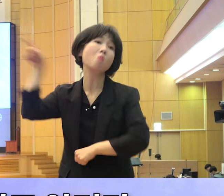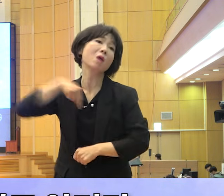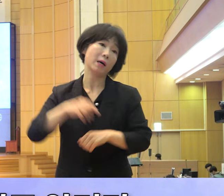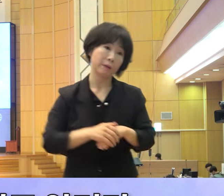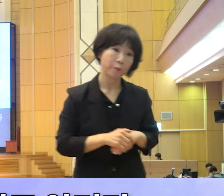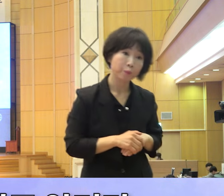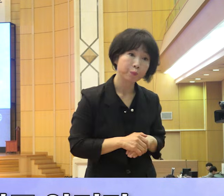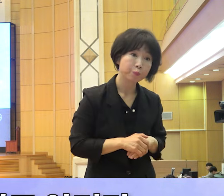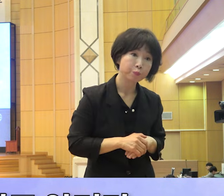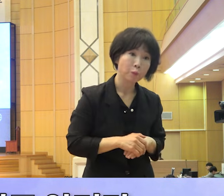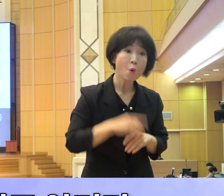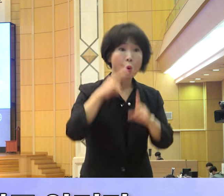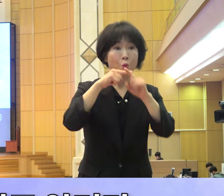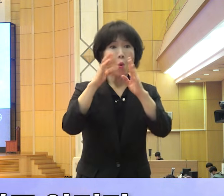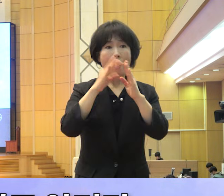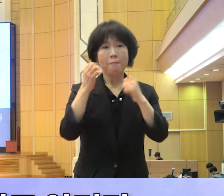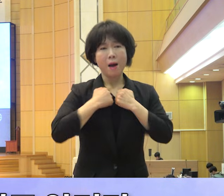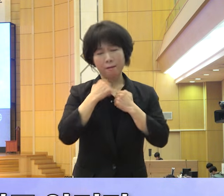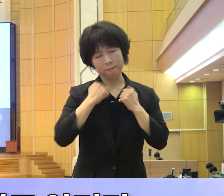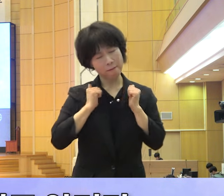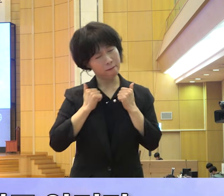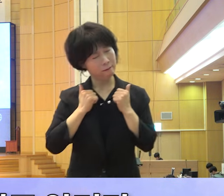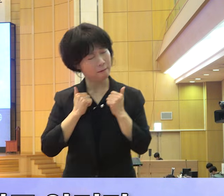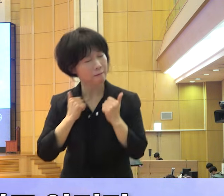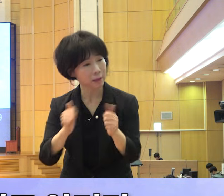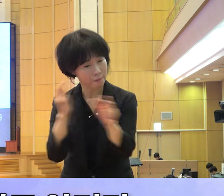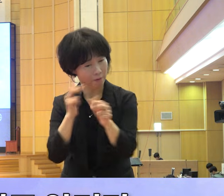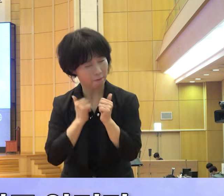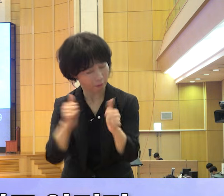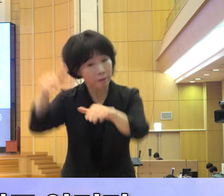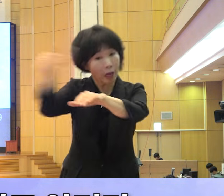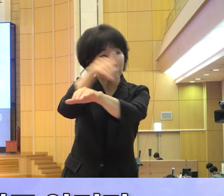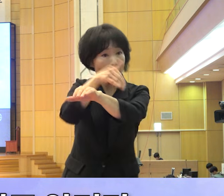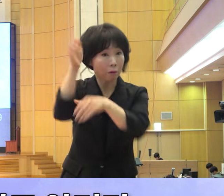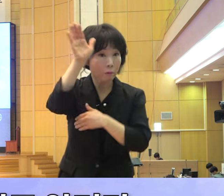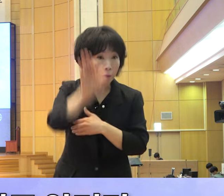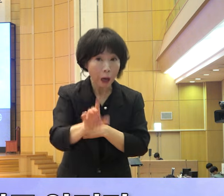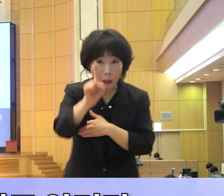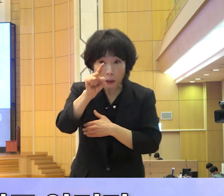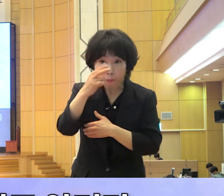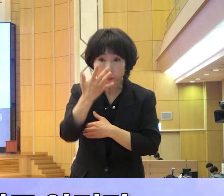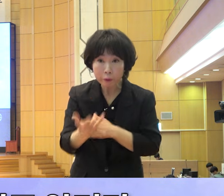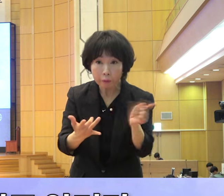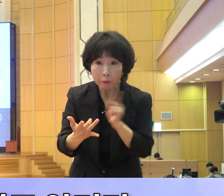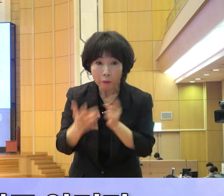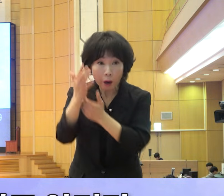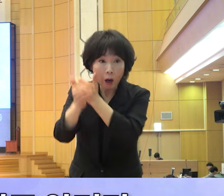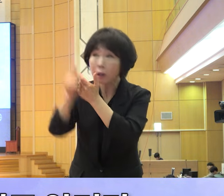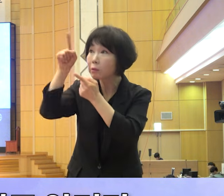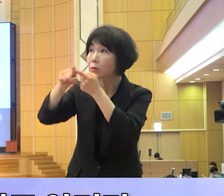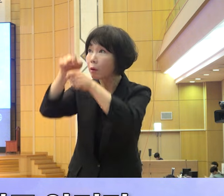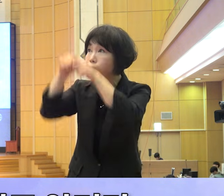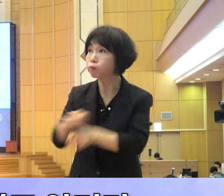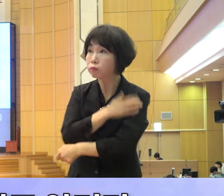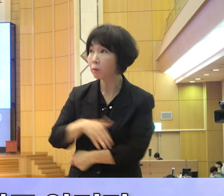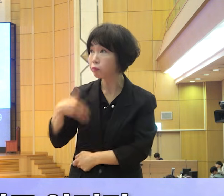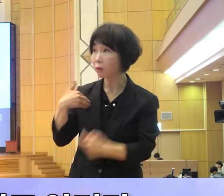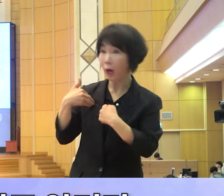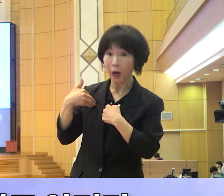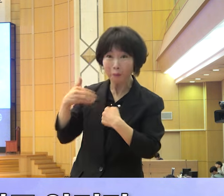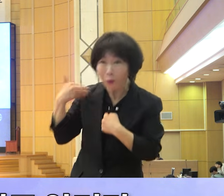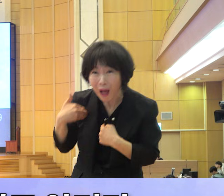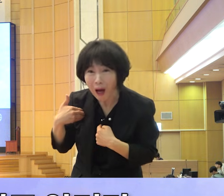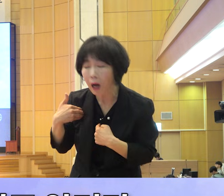하나님을 믿는다고 교회를 잘 다니면서도 하나님을 아는 지식이 없으므로